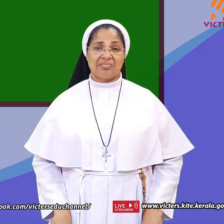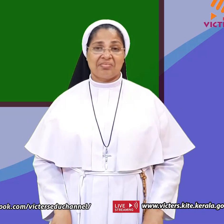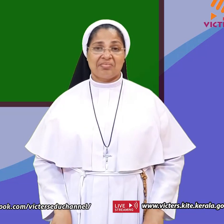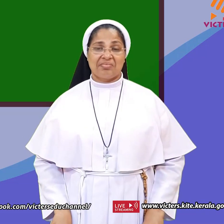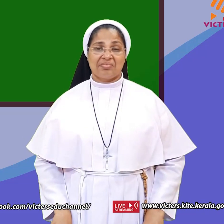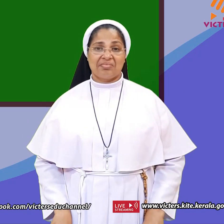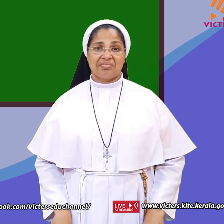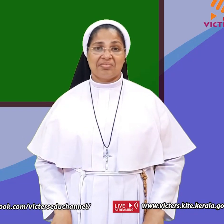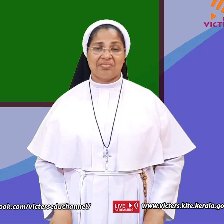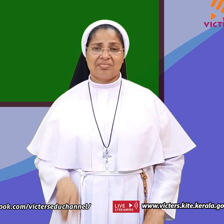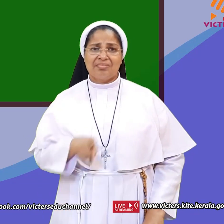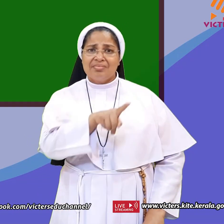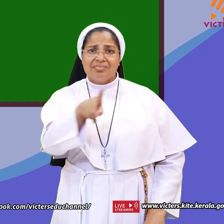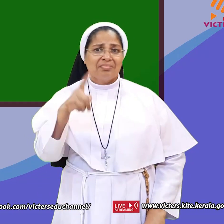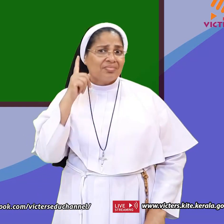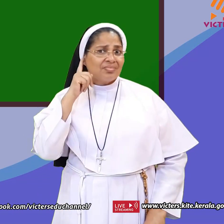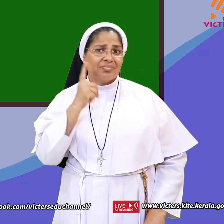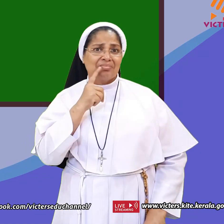ശ്രവണ സംസാര പരിമിതികളുള്ള നിങ്ങളും